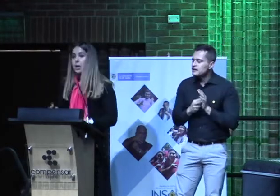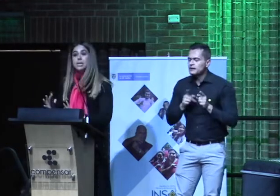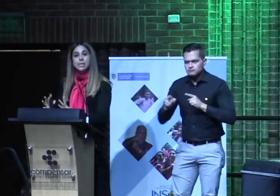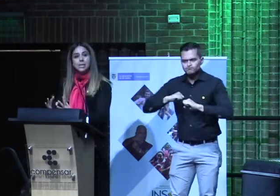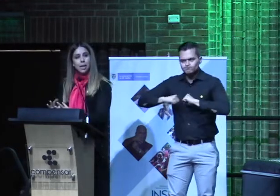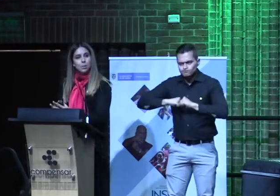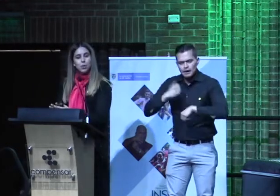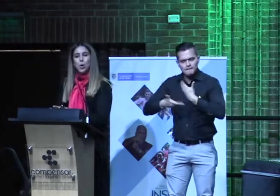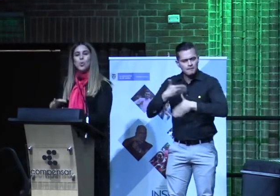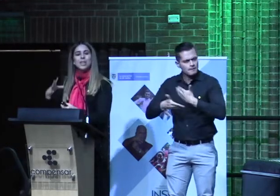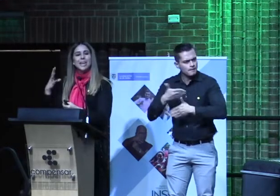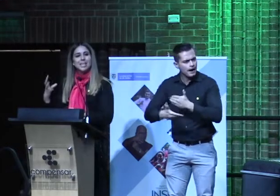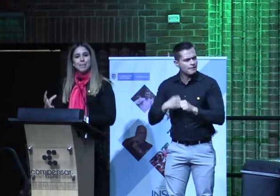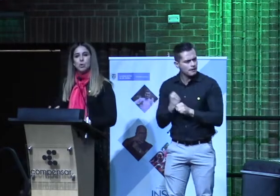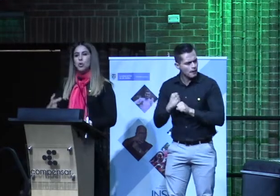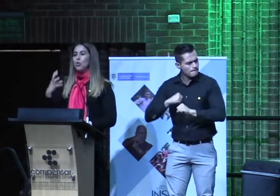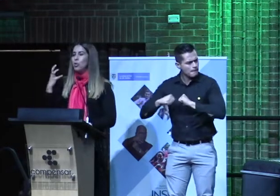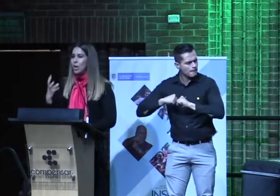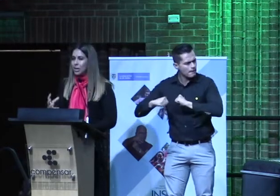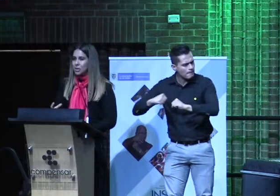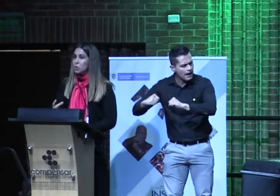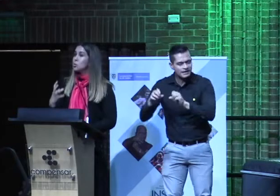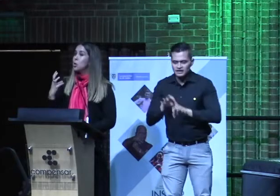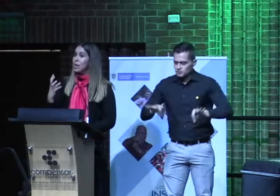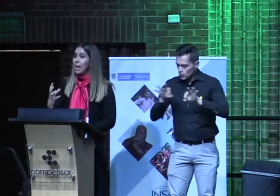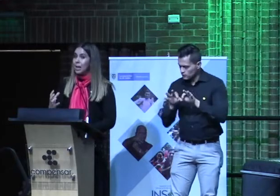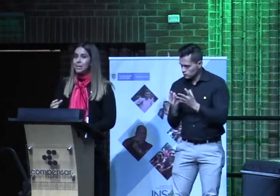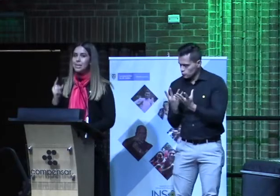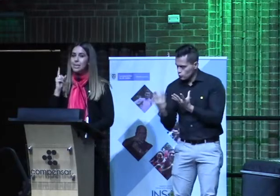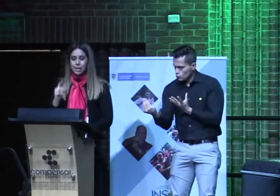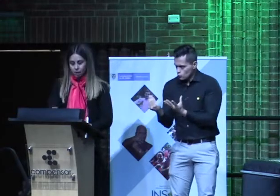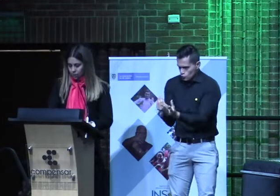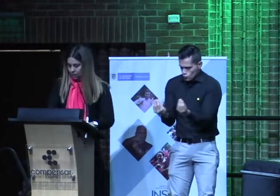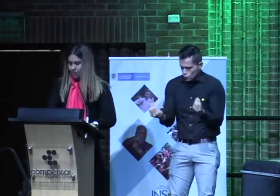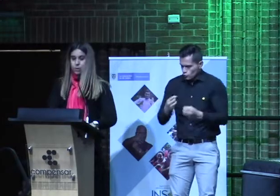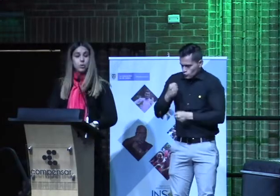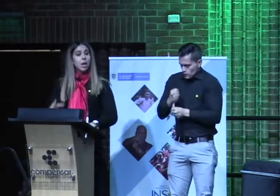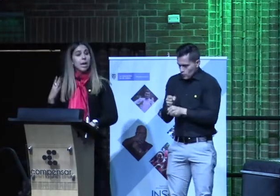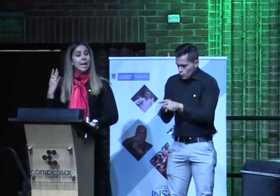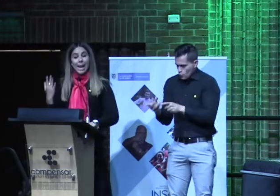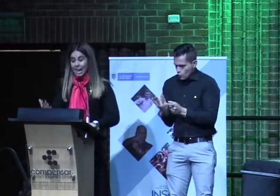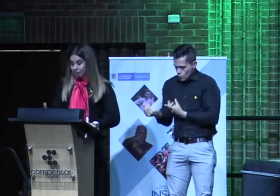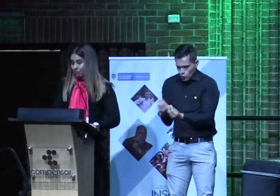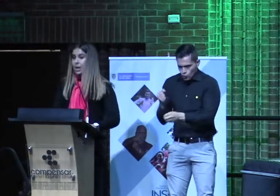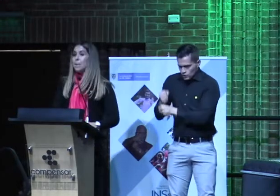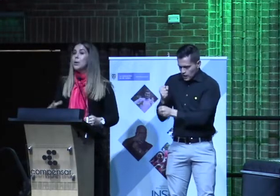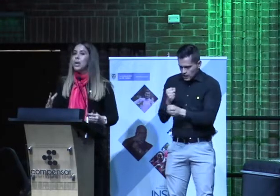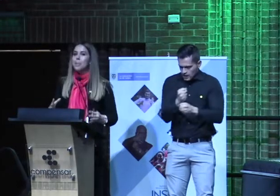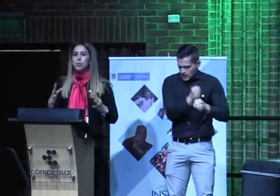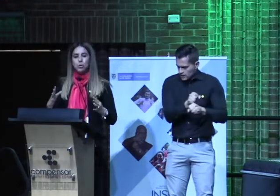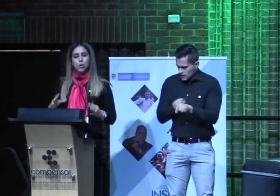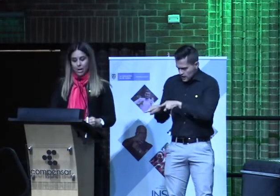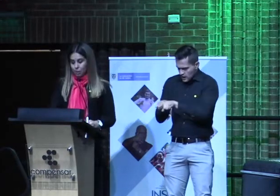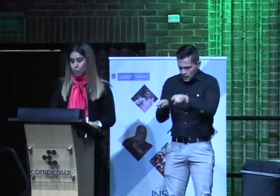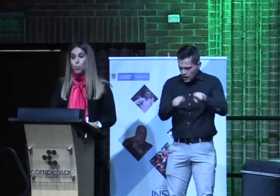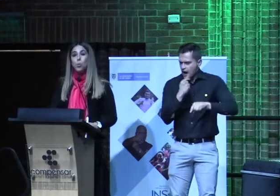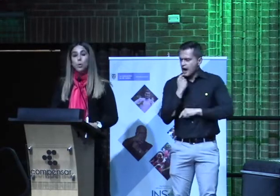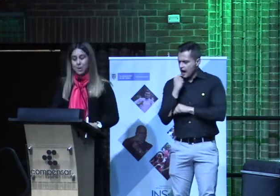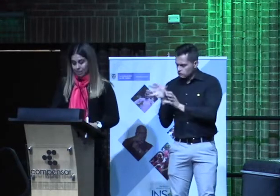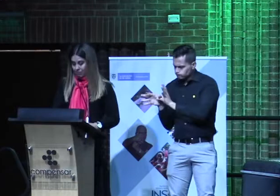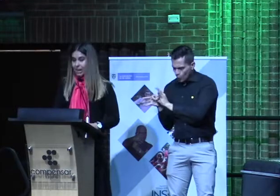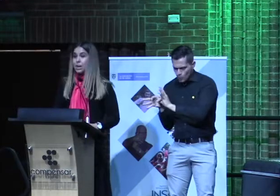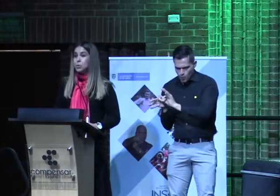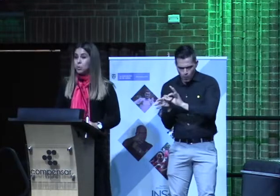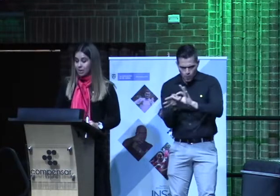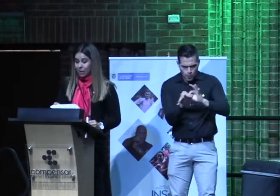bien, necesitábamos unas áreas de apoyo fuertes, consolidadas, que siguieran los lineamientos y la ley, pero que además funcionaran